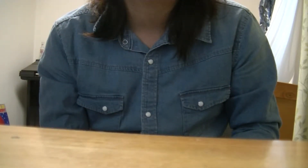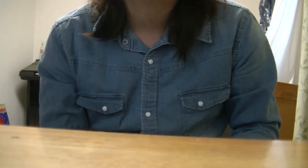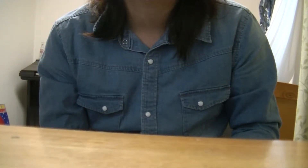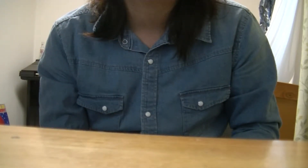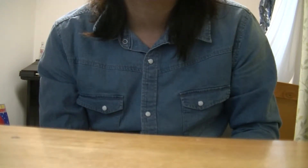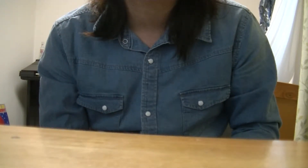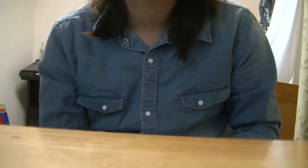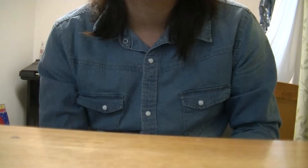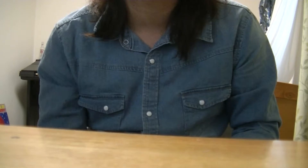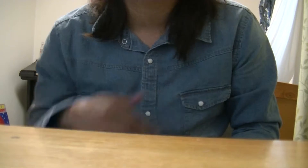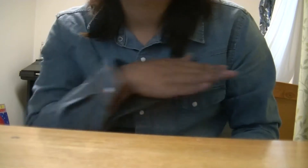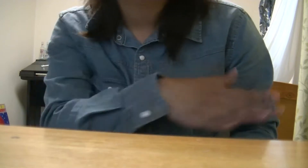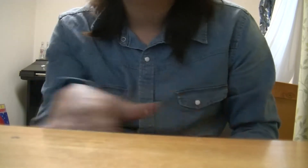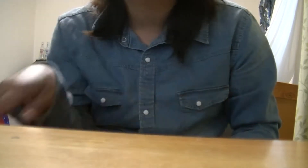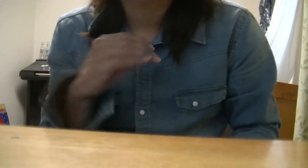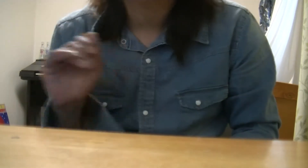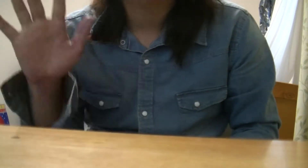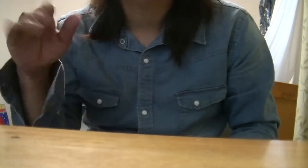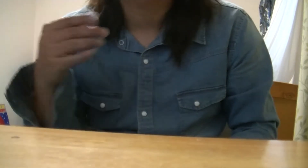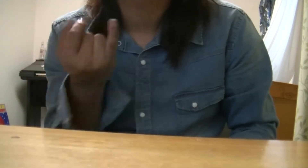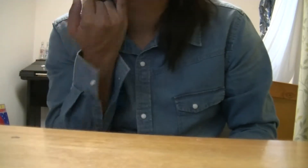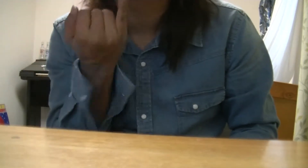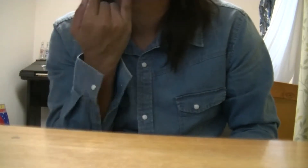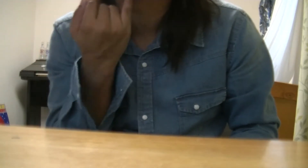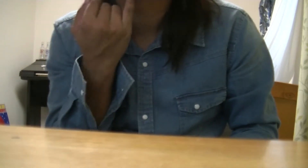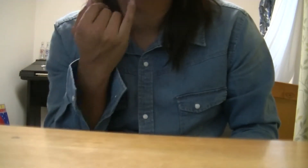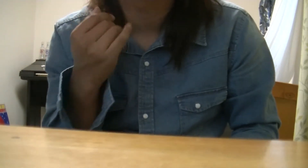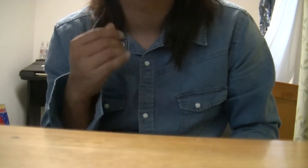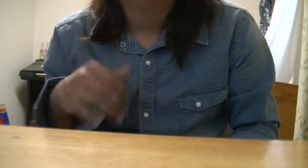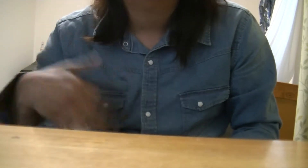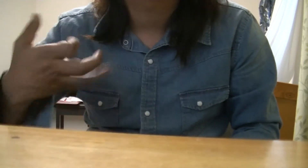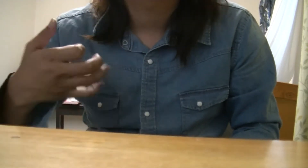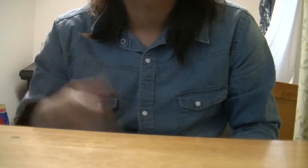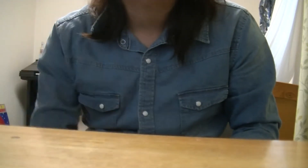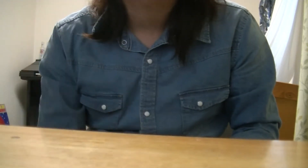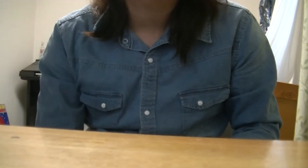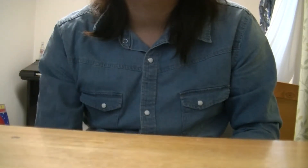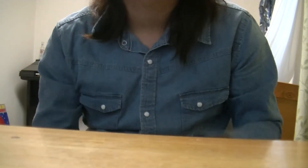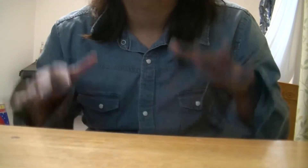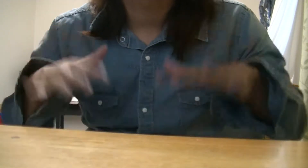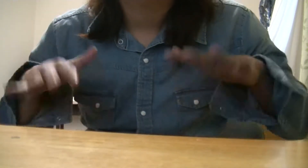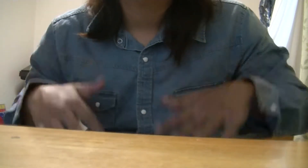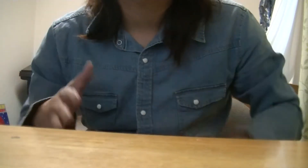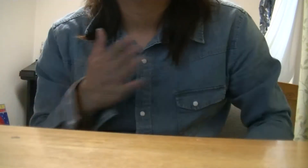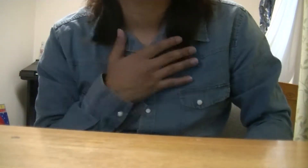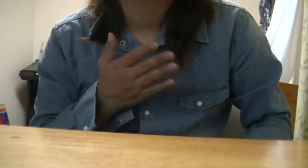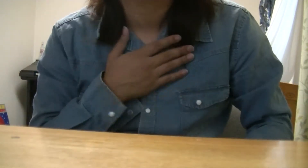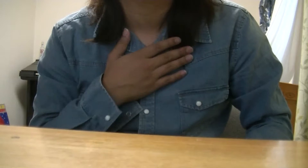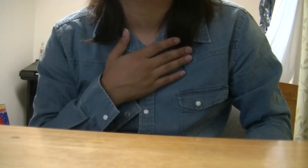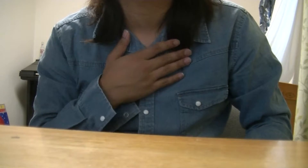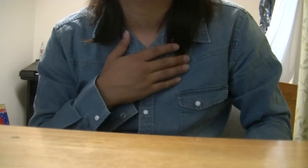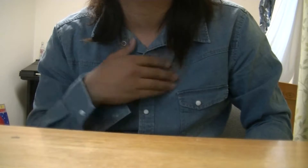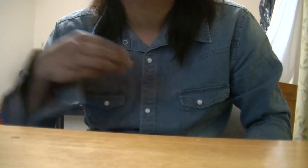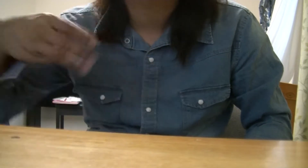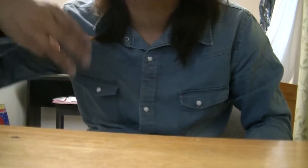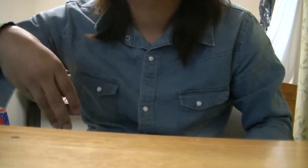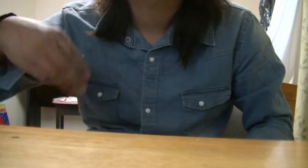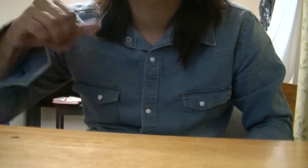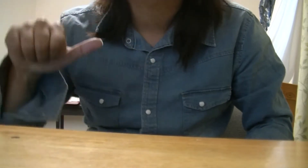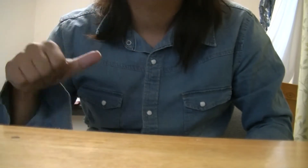今日皆さん発表していただいてもいいんですけどね。それやると8時半なので、今日は僕がマクドナルドで働いてた25年間、